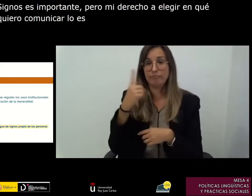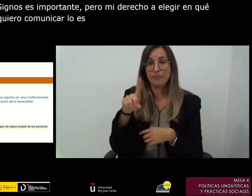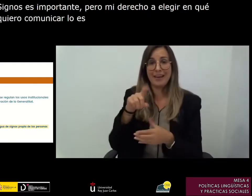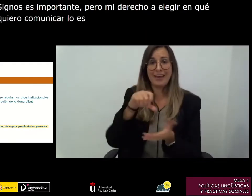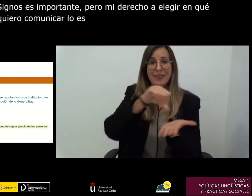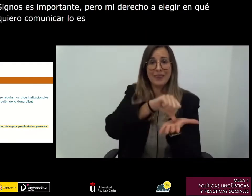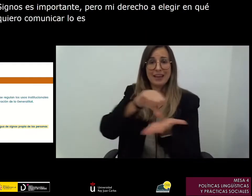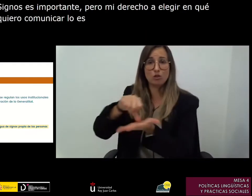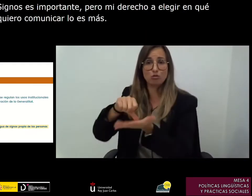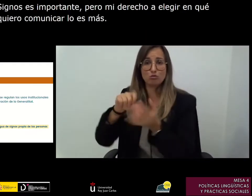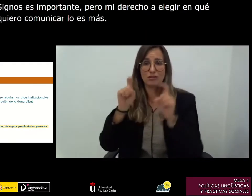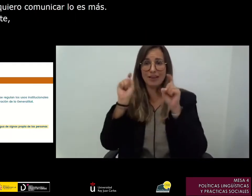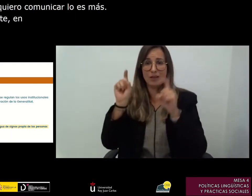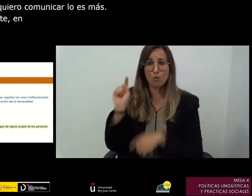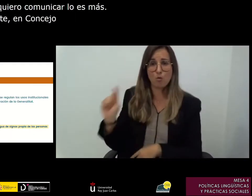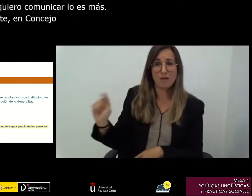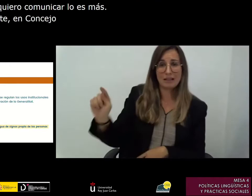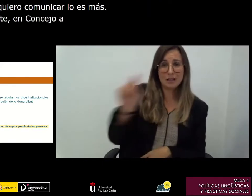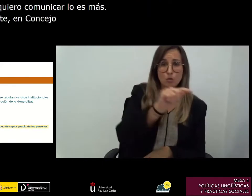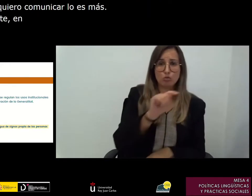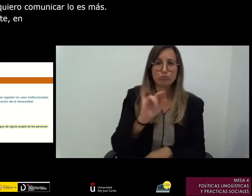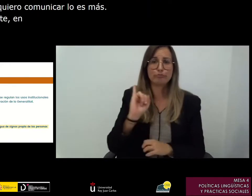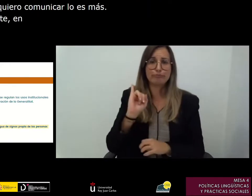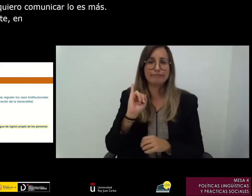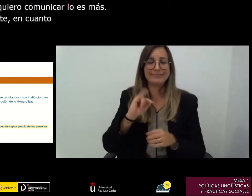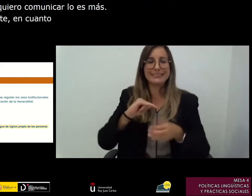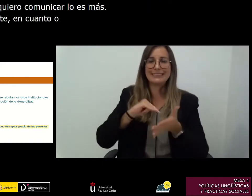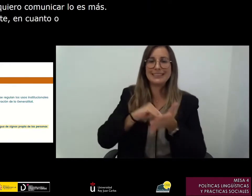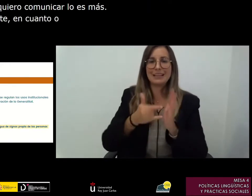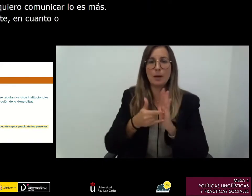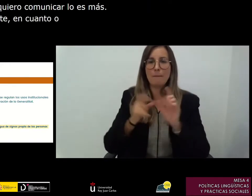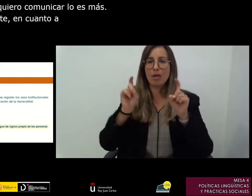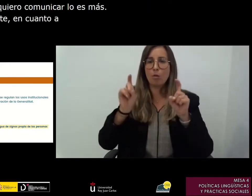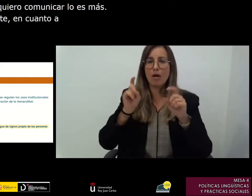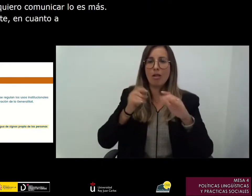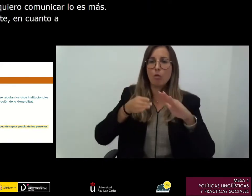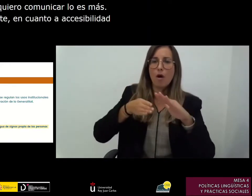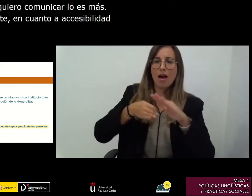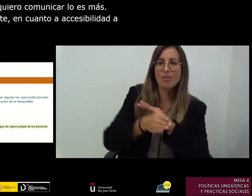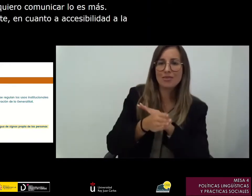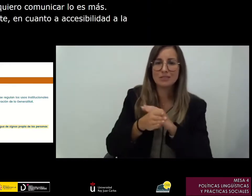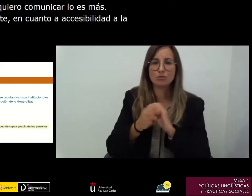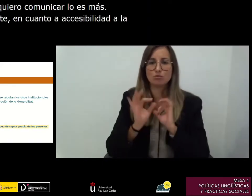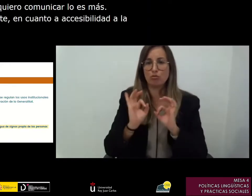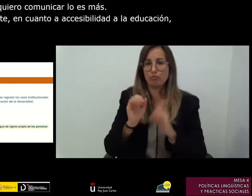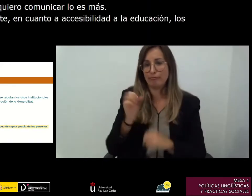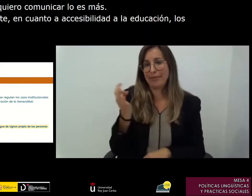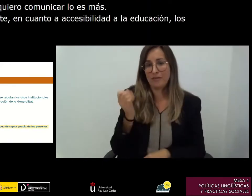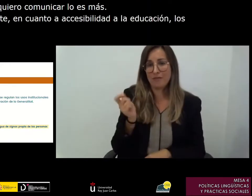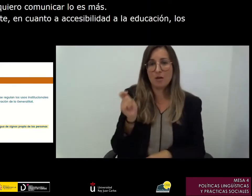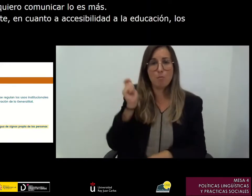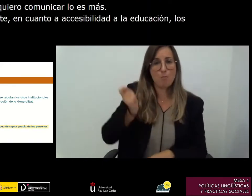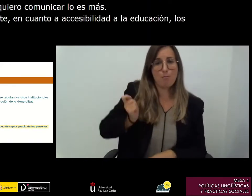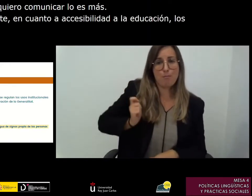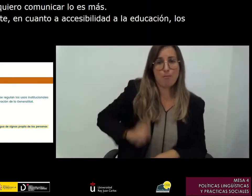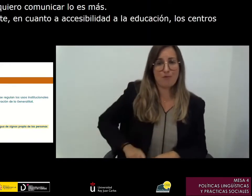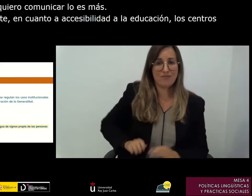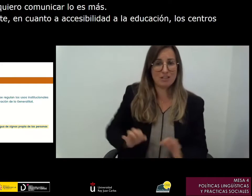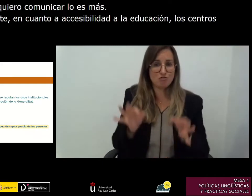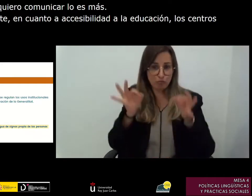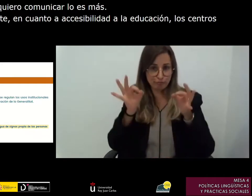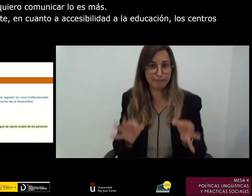accesibilidad a la educación, los centros educativos de titularidad pública